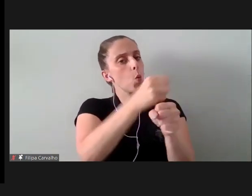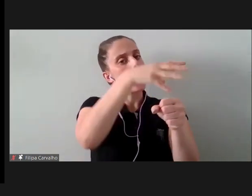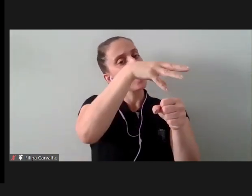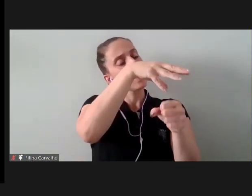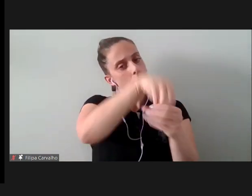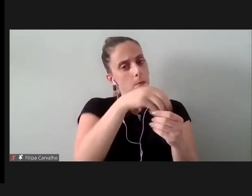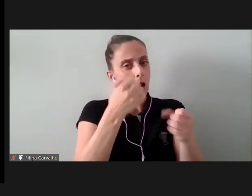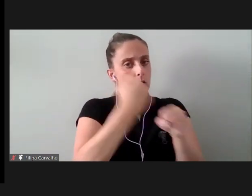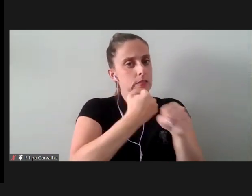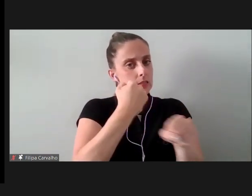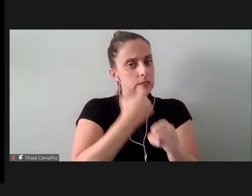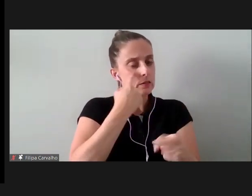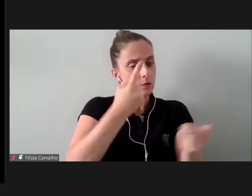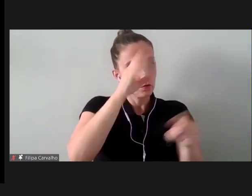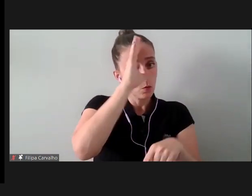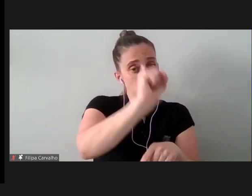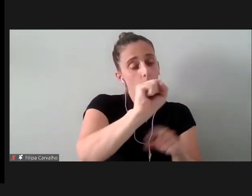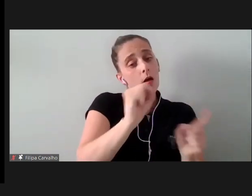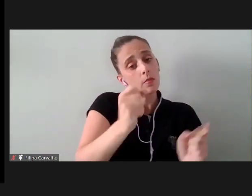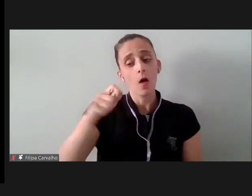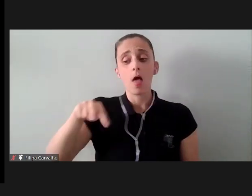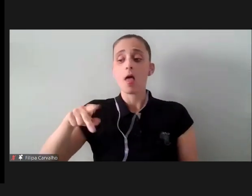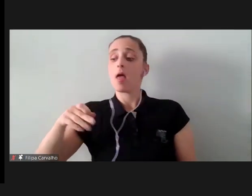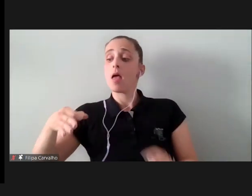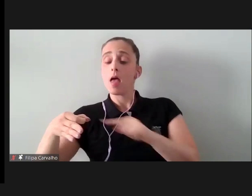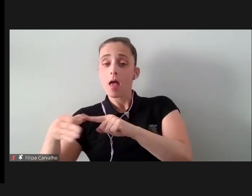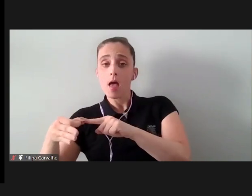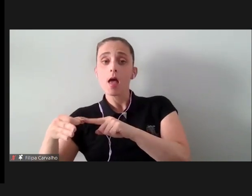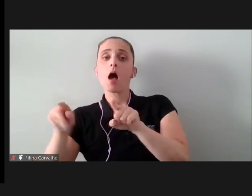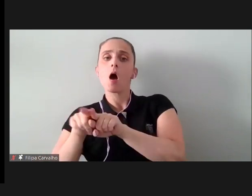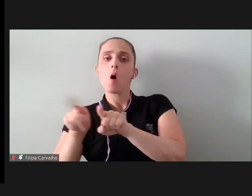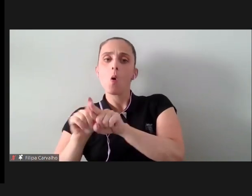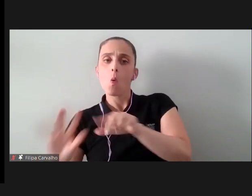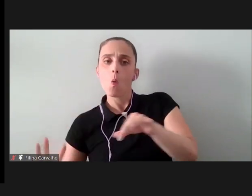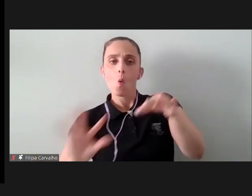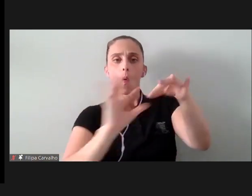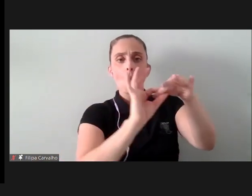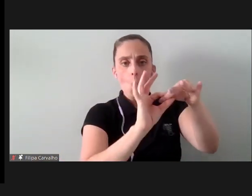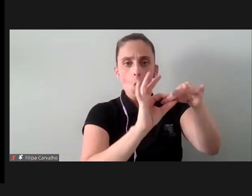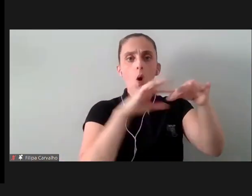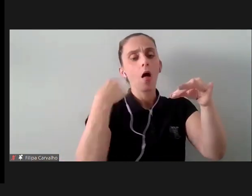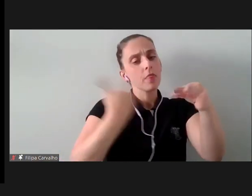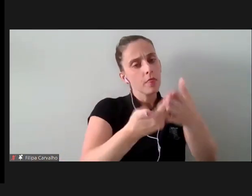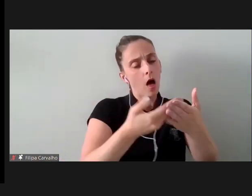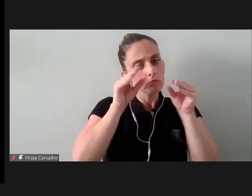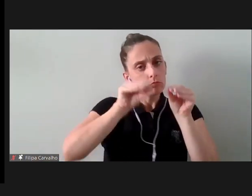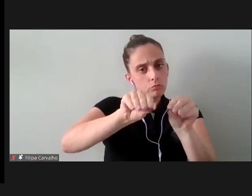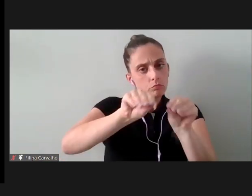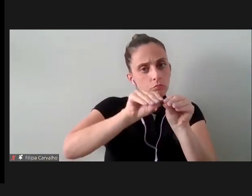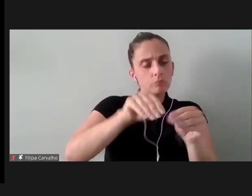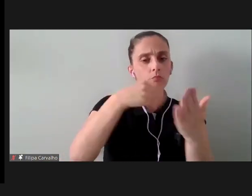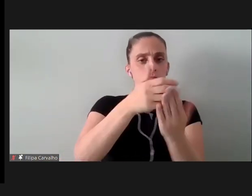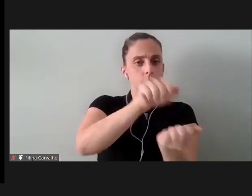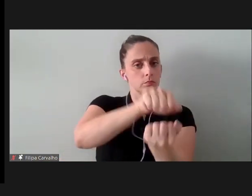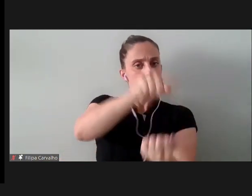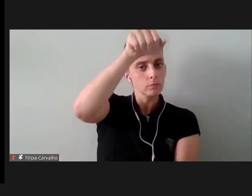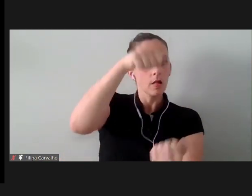Então, a INAP aparece como um vetor que vai formalizar, que vai, no